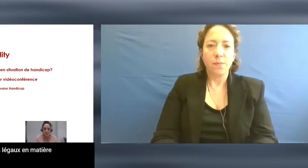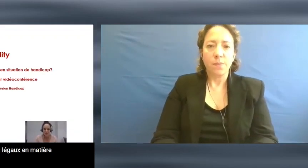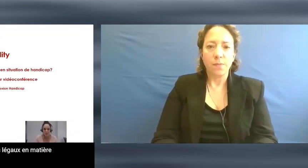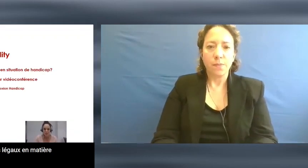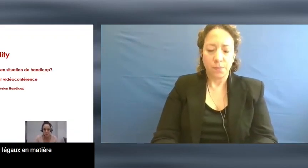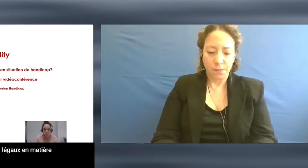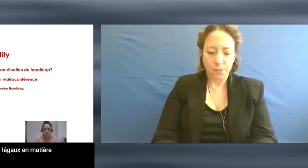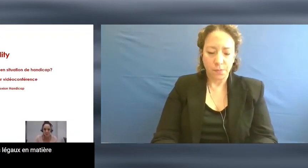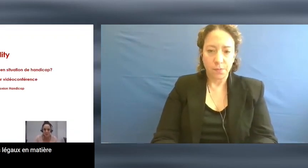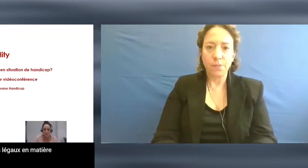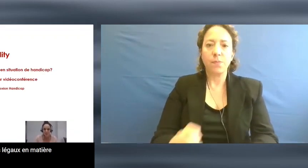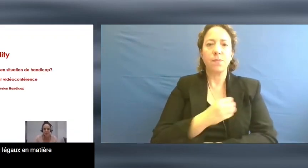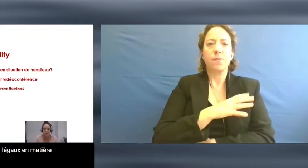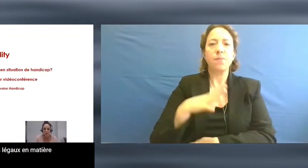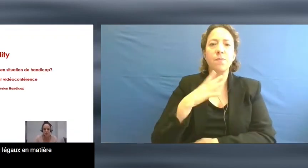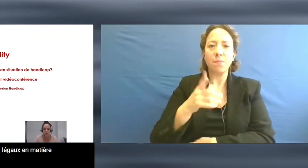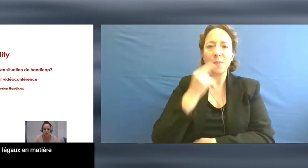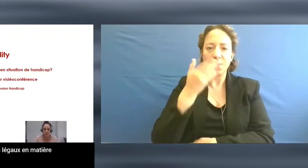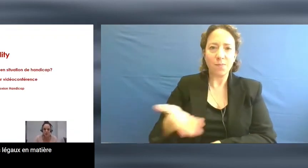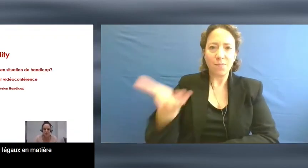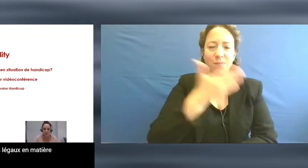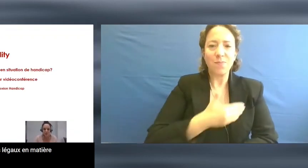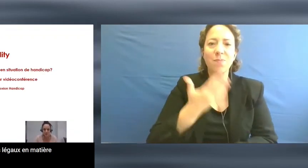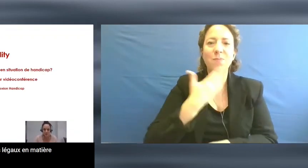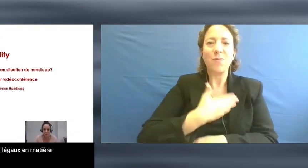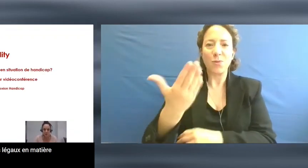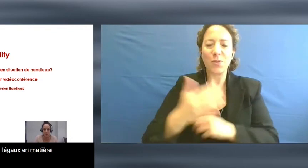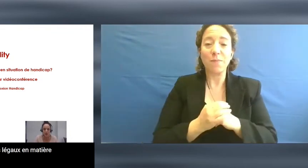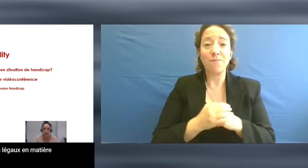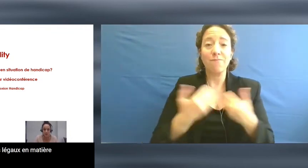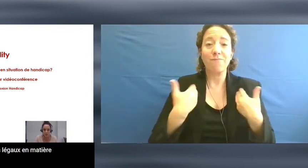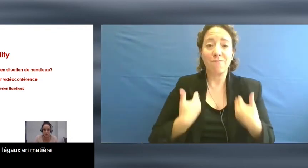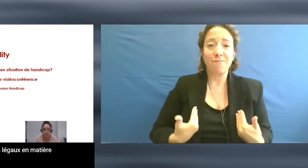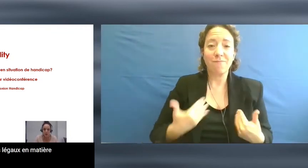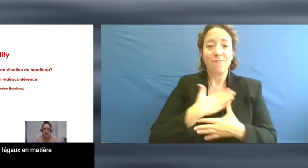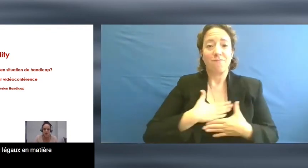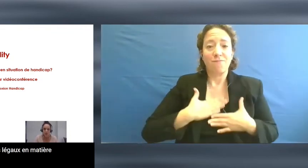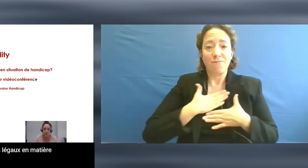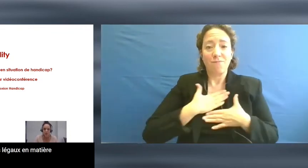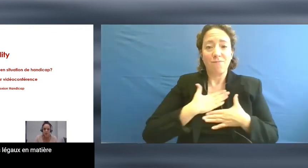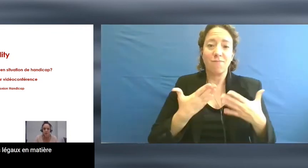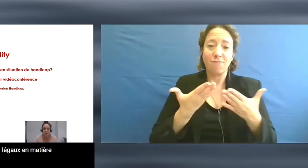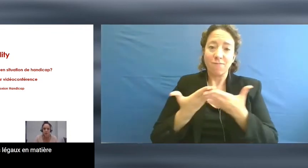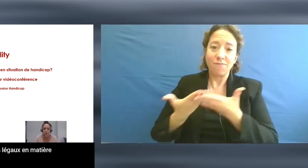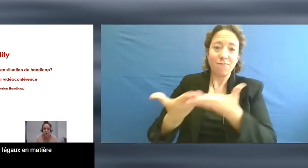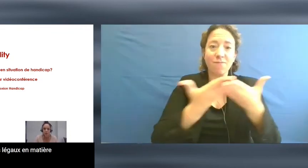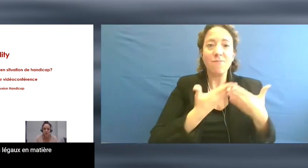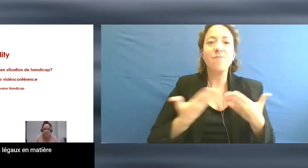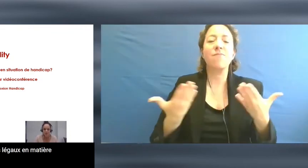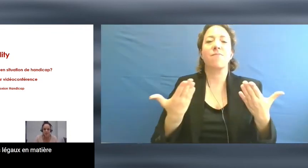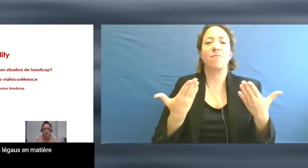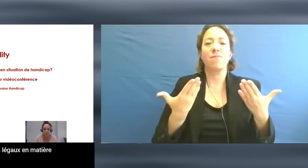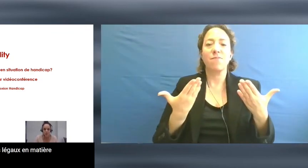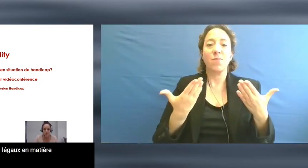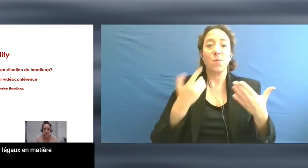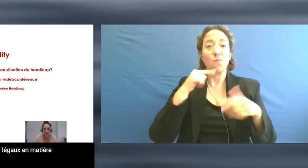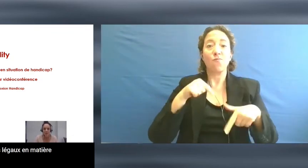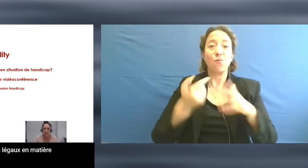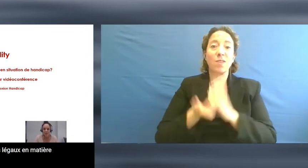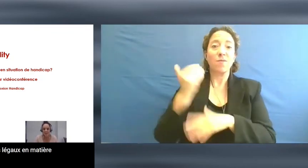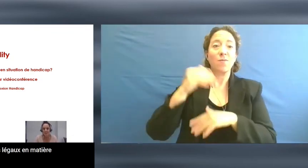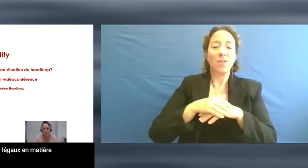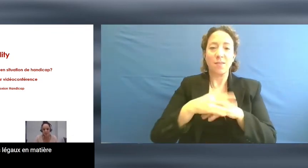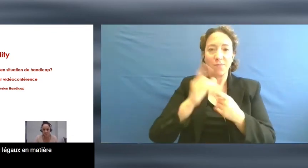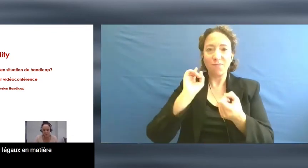Mesdames et messieurs, bonjour. C'est un plaisir pour moi de pouvoir passer ce moment avec vous dans le cadre de cette journée consacrée au sujet de